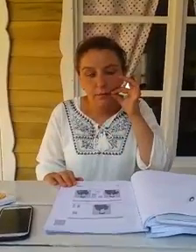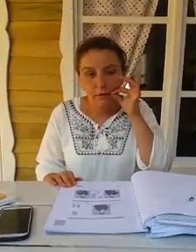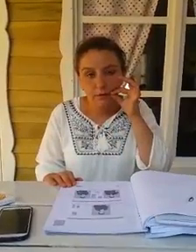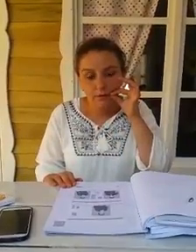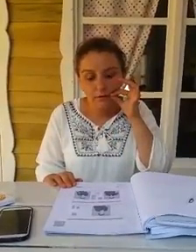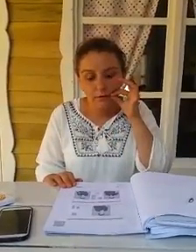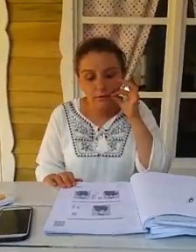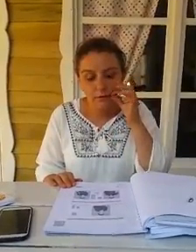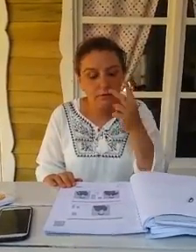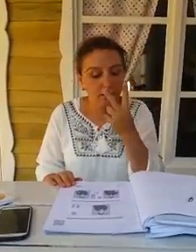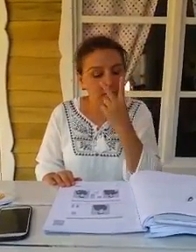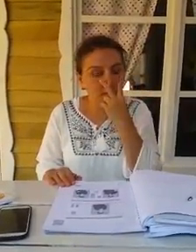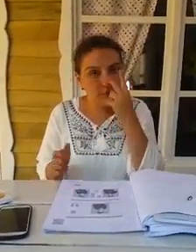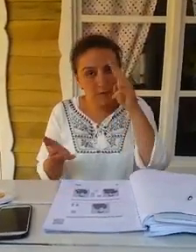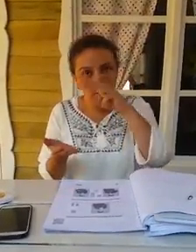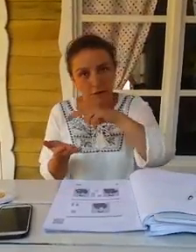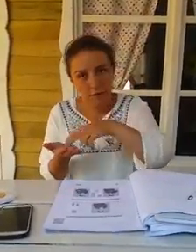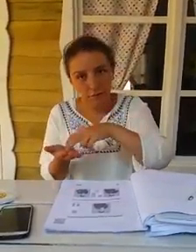Yemin ya da yemin.